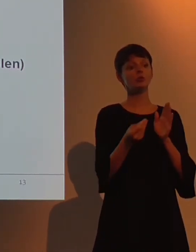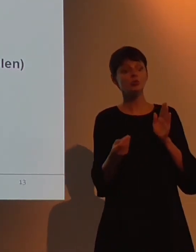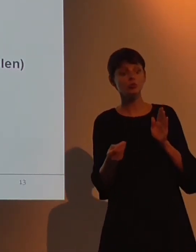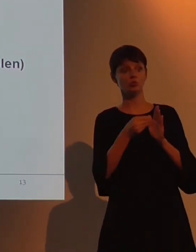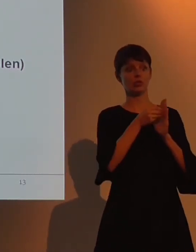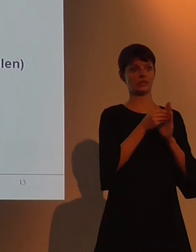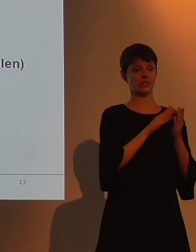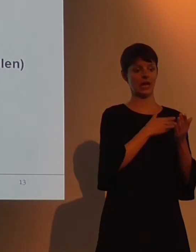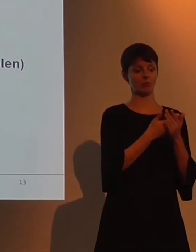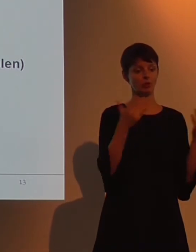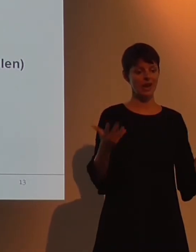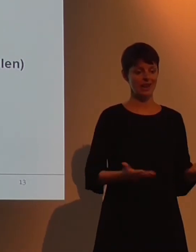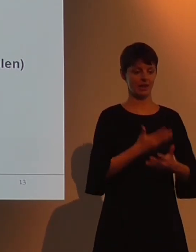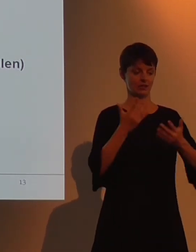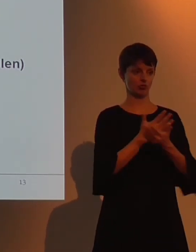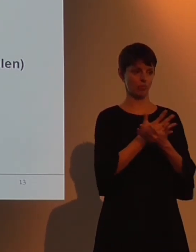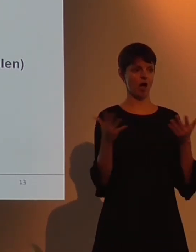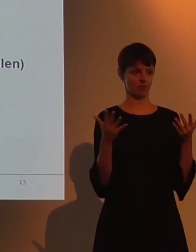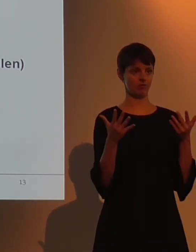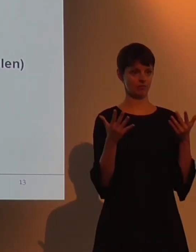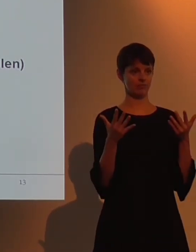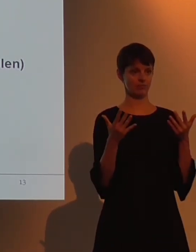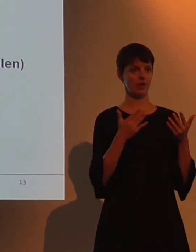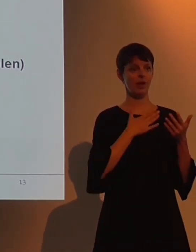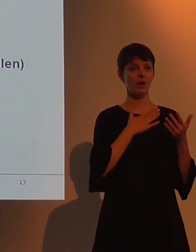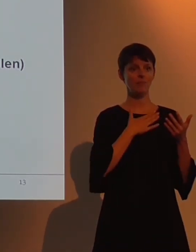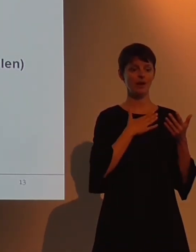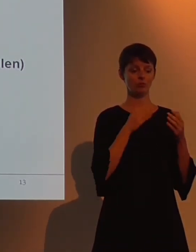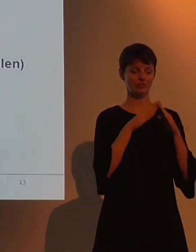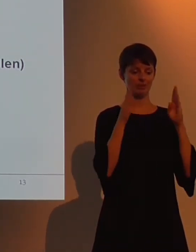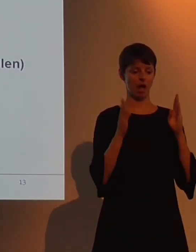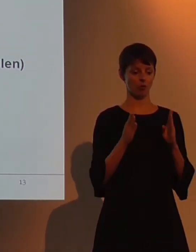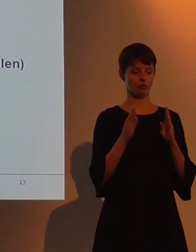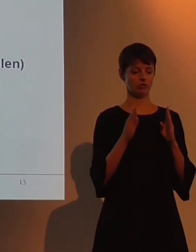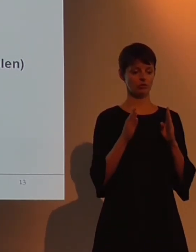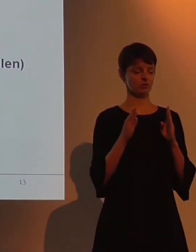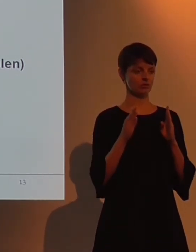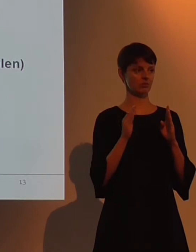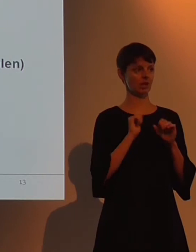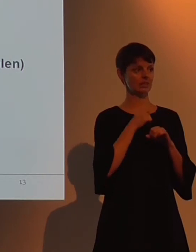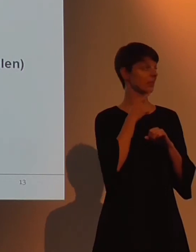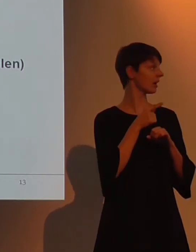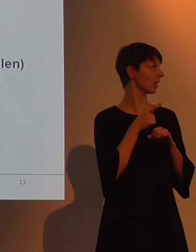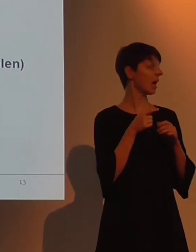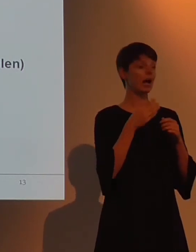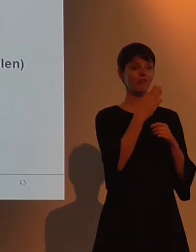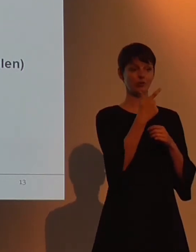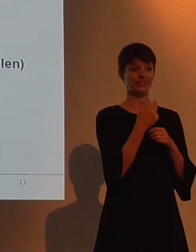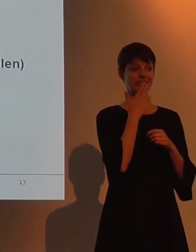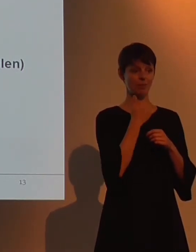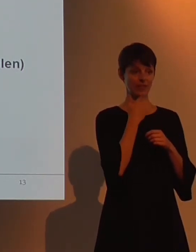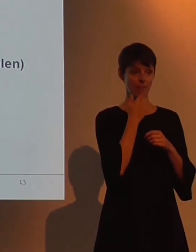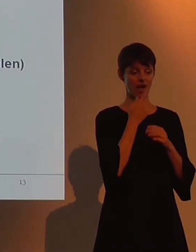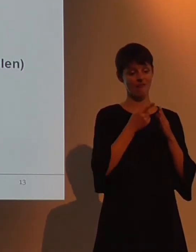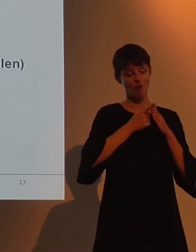Next Topmodel, Galileo Big Pictures, The Voice of Germany oder eben auch Genial daneben. Das sind die großen Serien, die